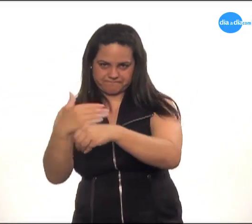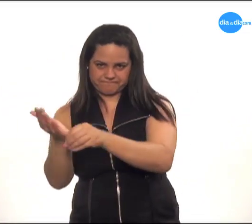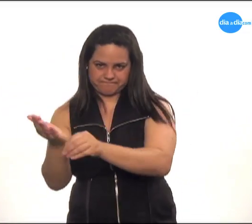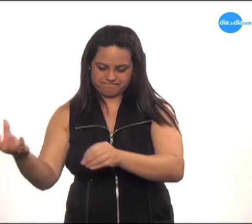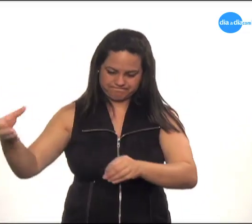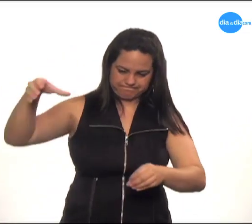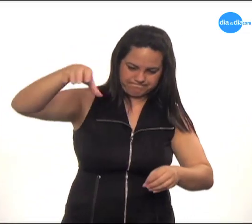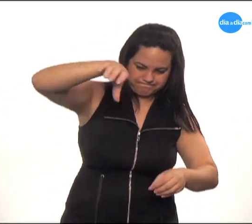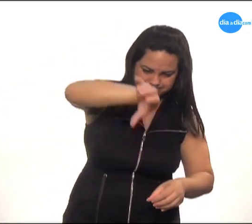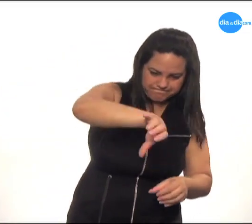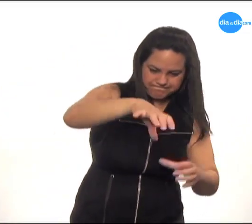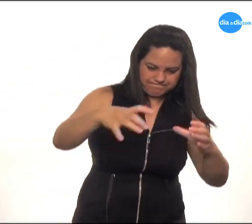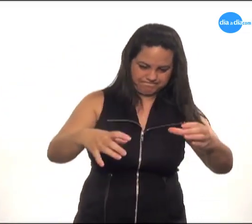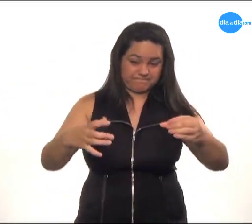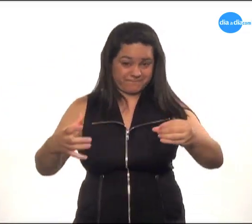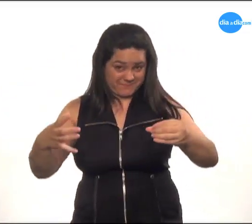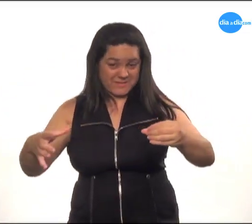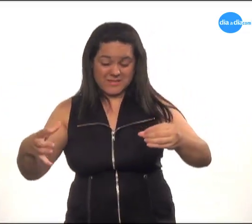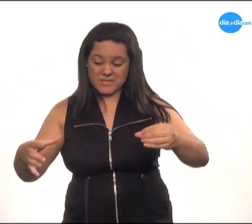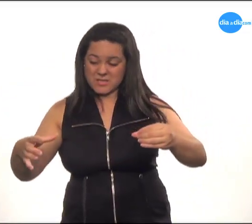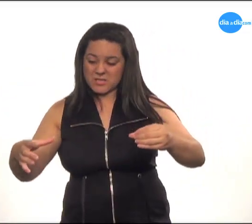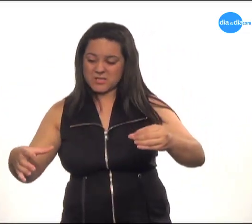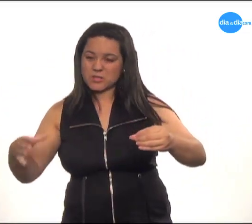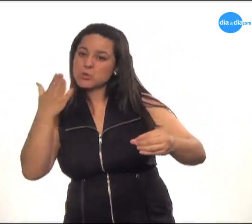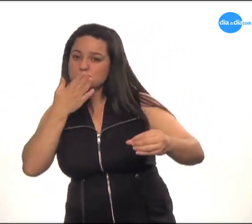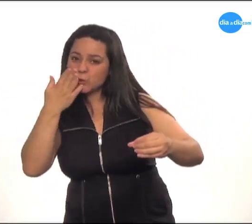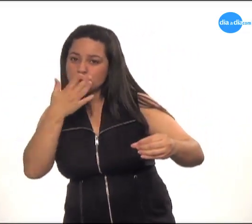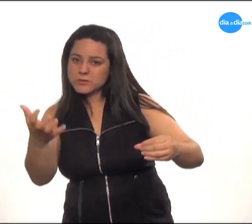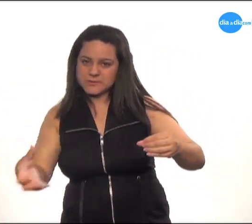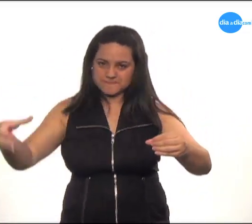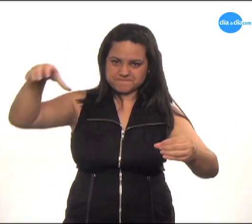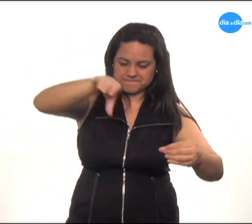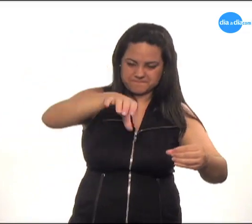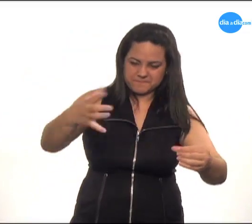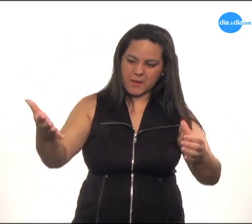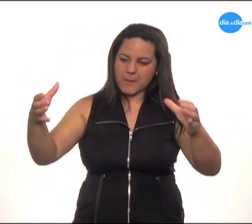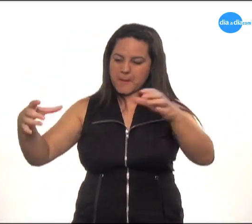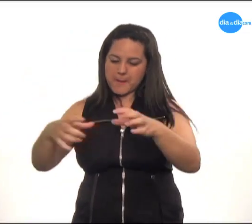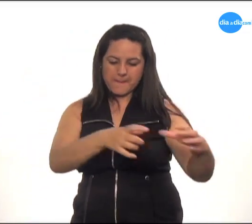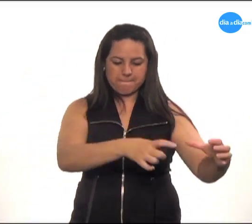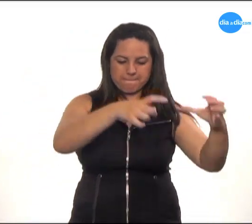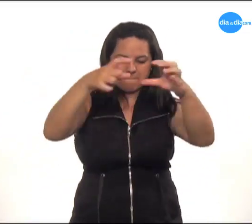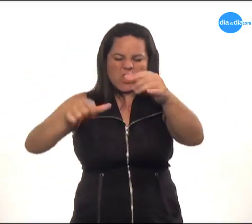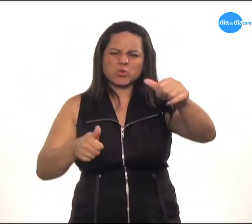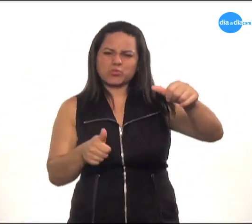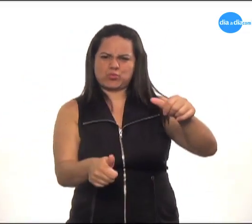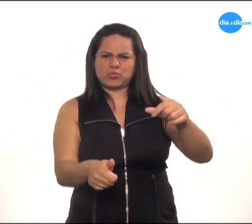Coca-Cola, jogou a tortinha, tampou, apertou o botãozinho,